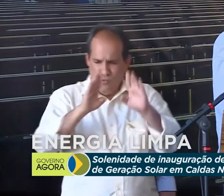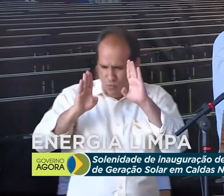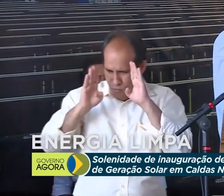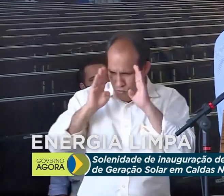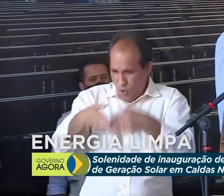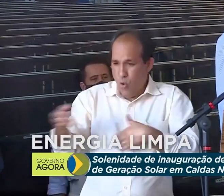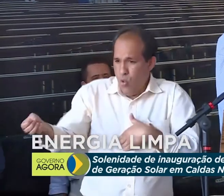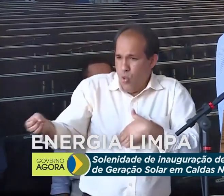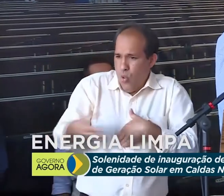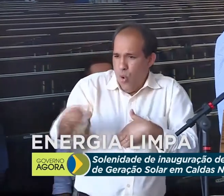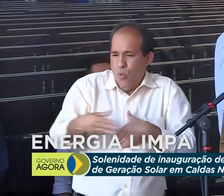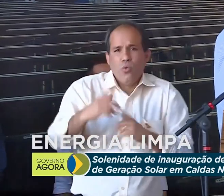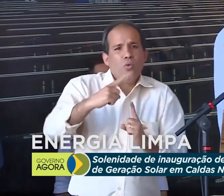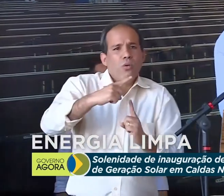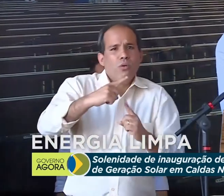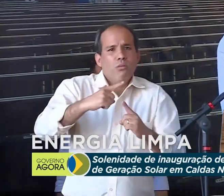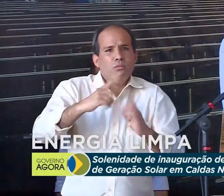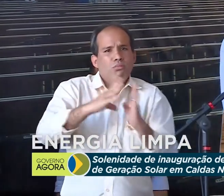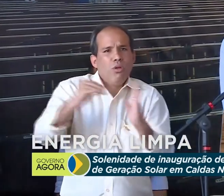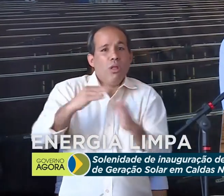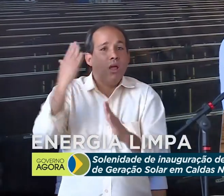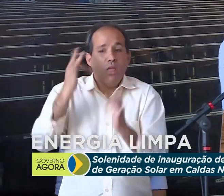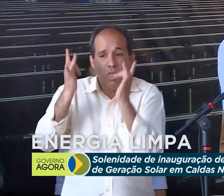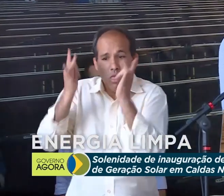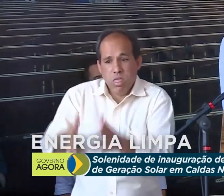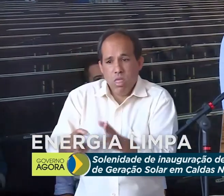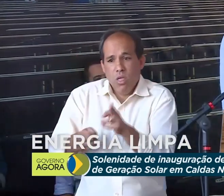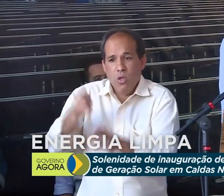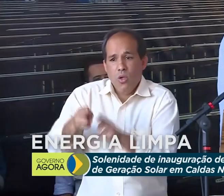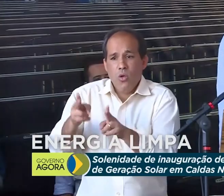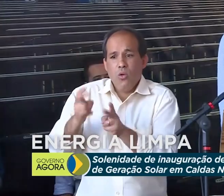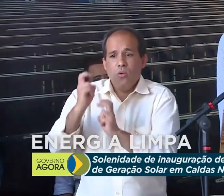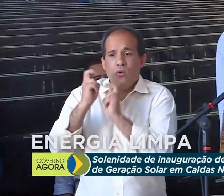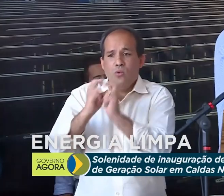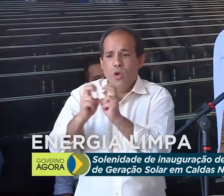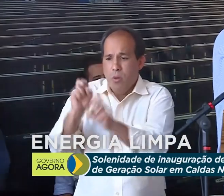modal, que é a ferrovia que estava parada no Brasil até Vossa Excelência assumir o governo.